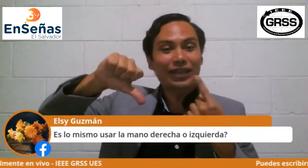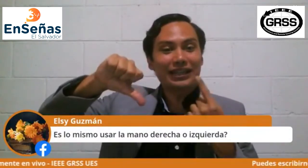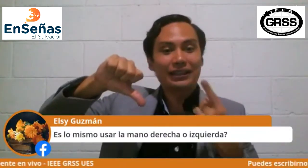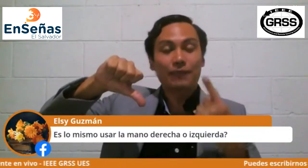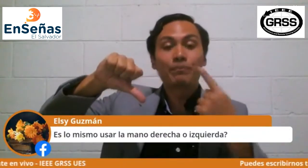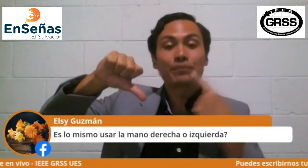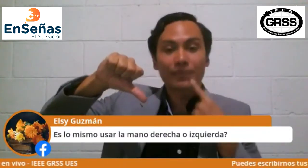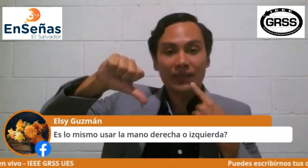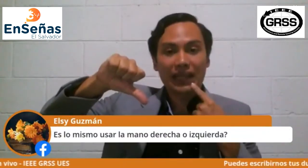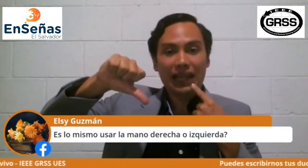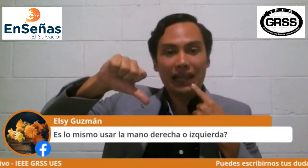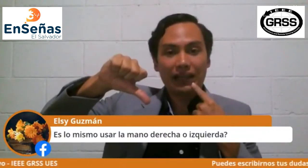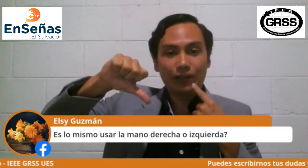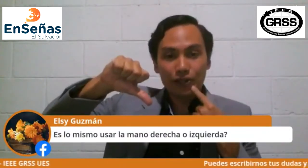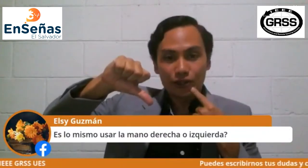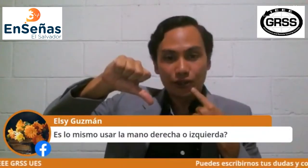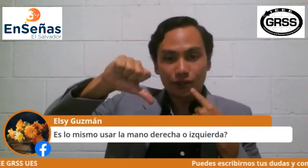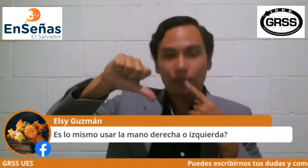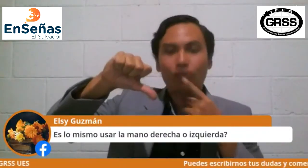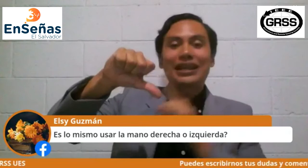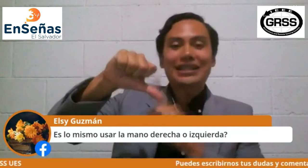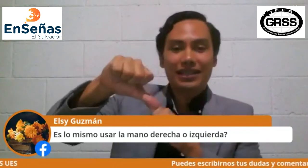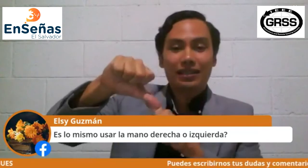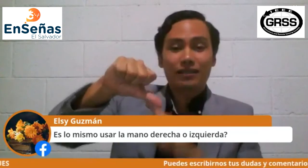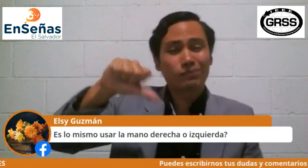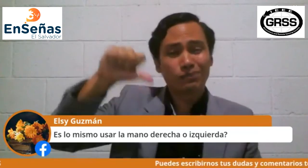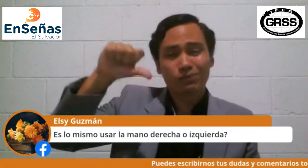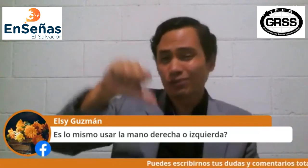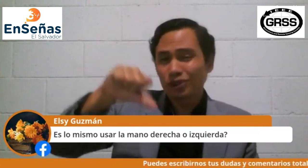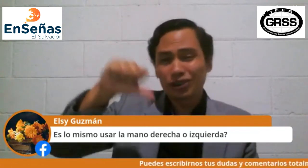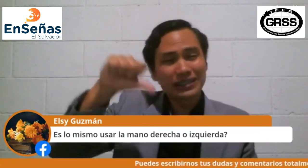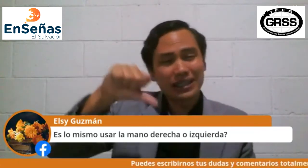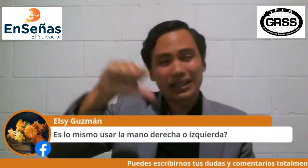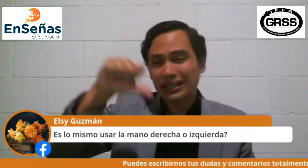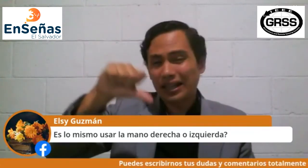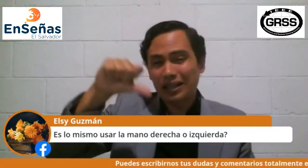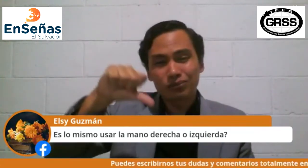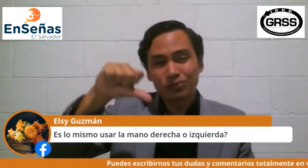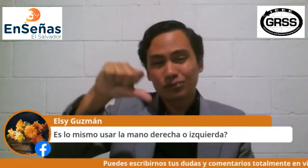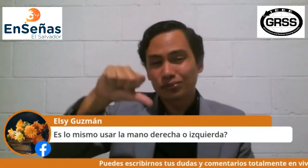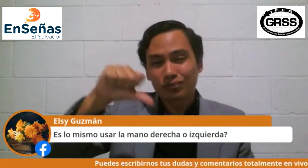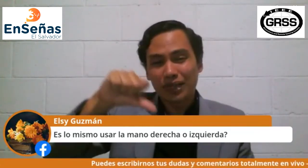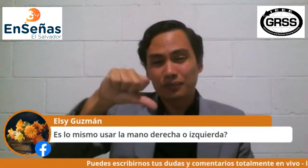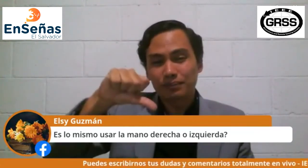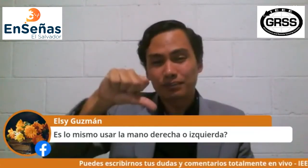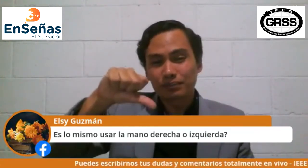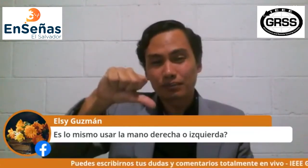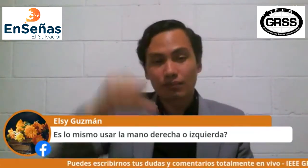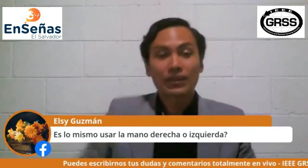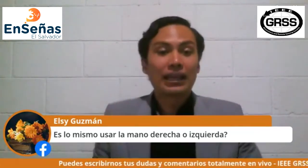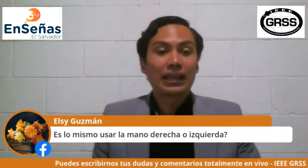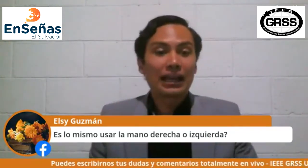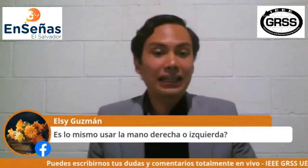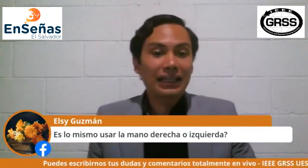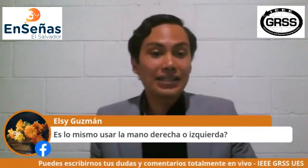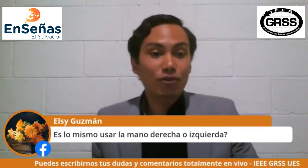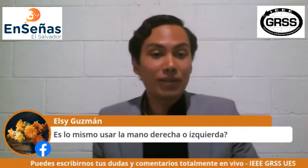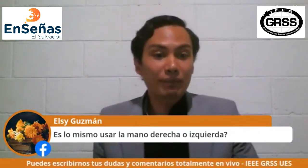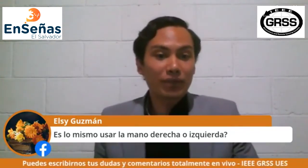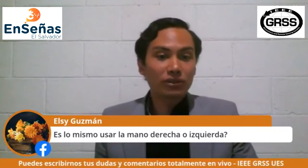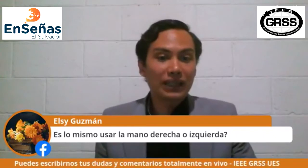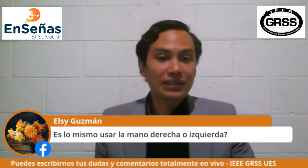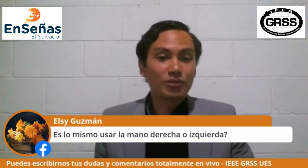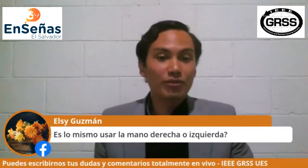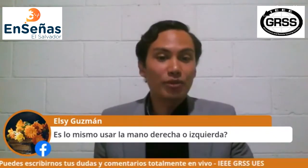ser coherente el rostro con la seña. Entonces acá será mal. Aquí Elsie